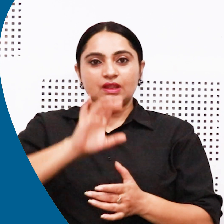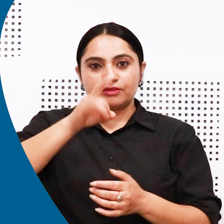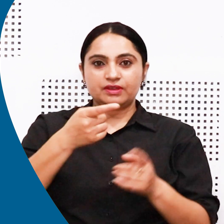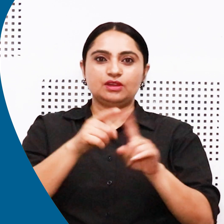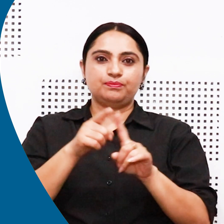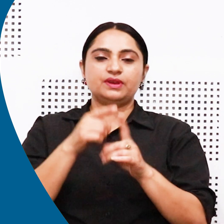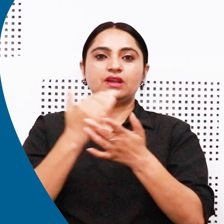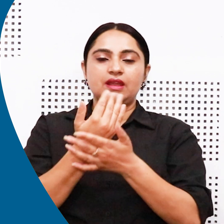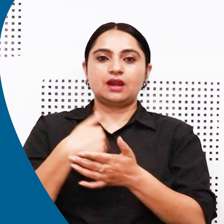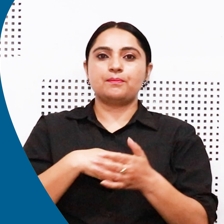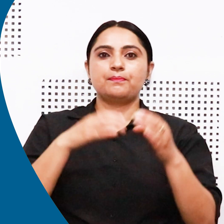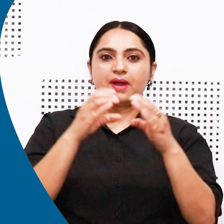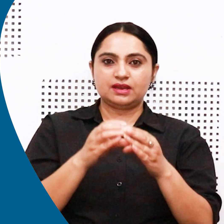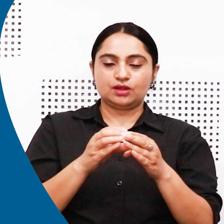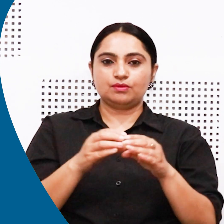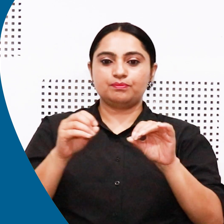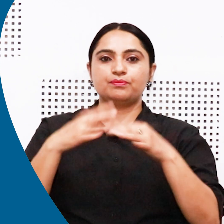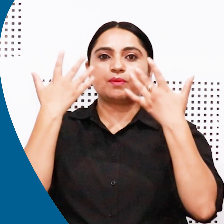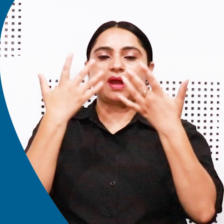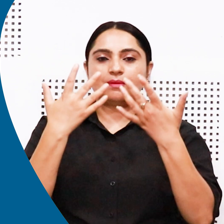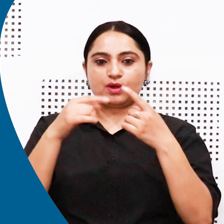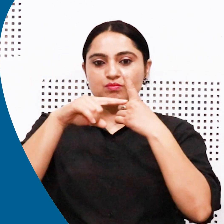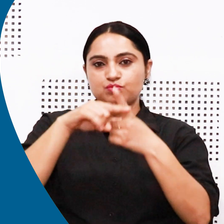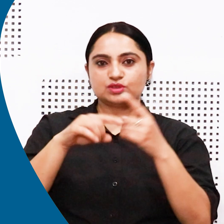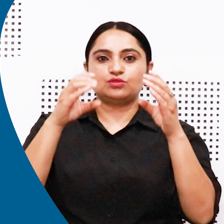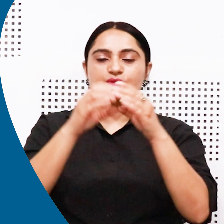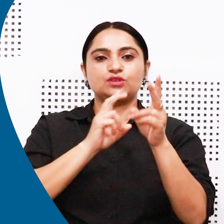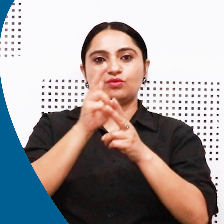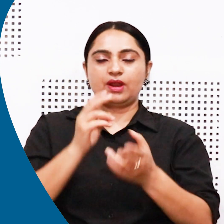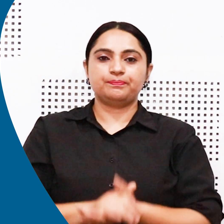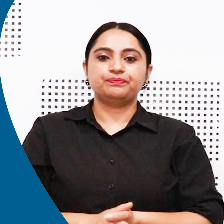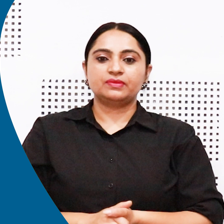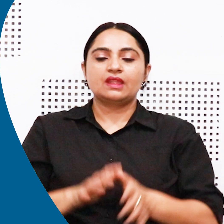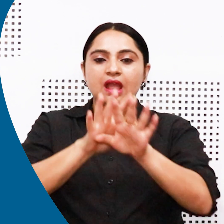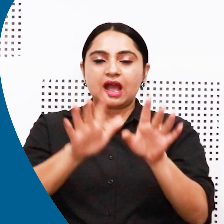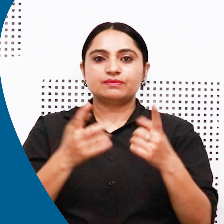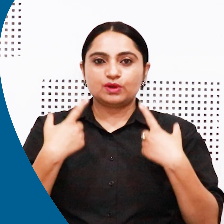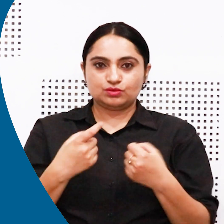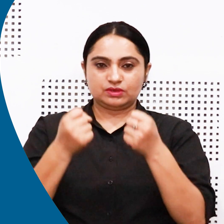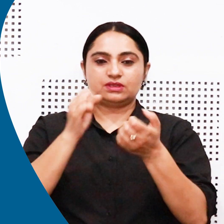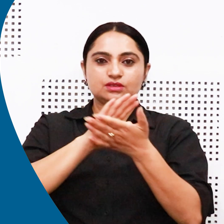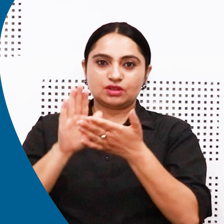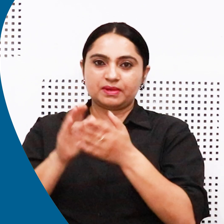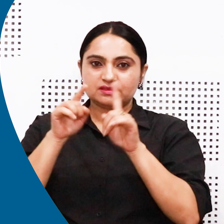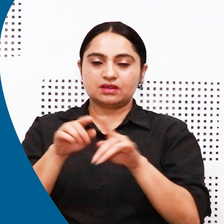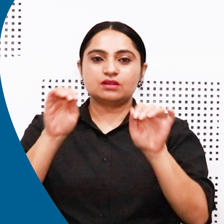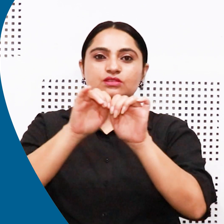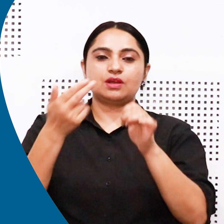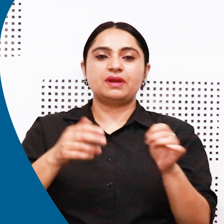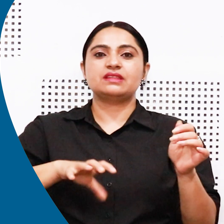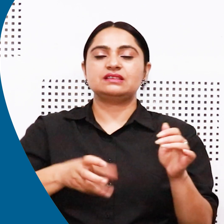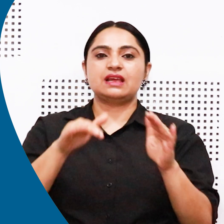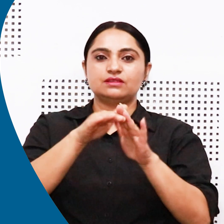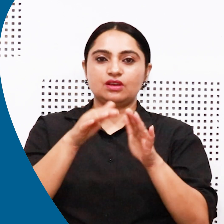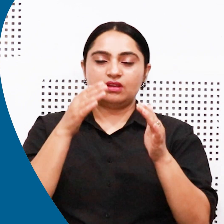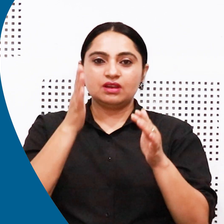पनि कार्यक्रम हाम्रो पालिकाको प्रभाव र सकारात्मक पक्षको चर्चा। आधारभूत स्वास्थ्य तथा सरसफाइसँग सम्बन्धित स्थानीय